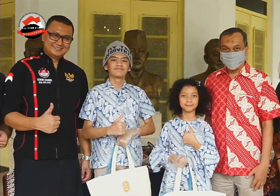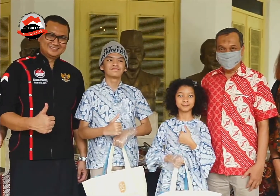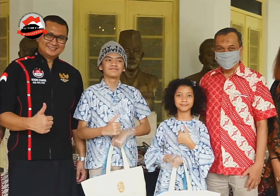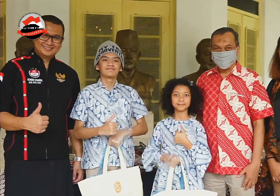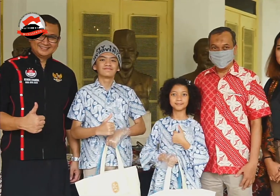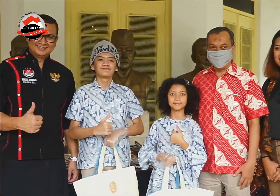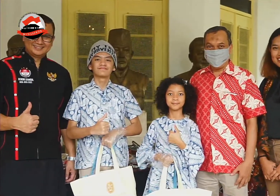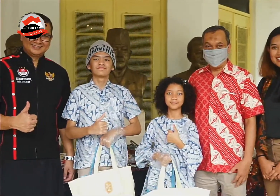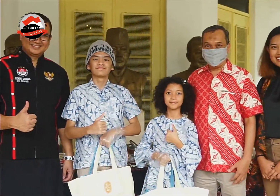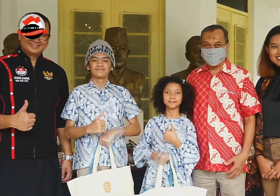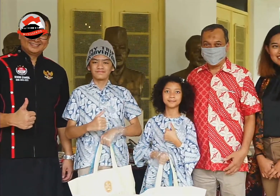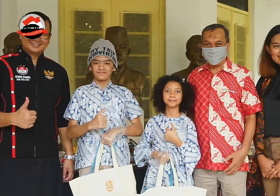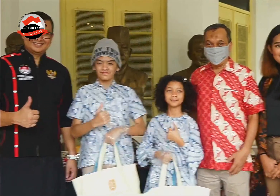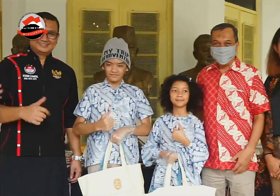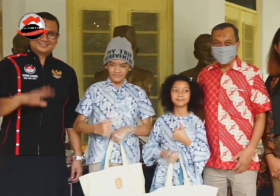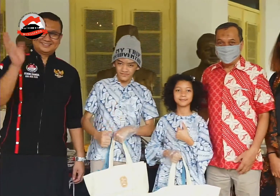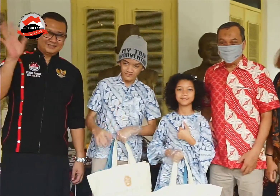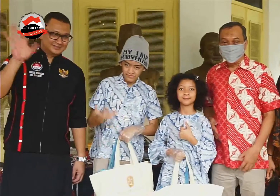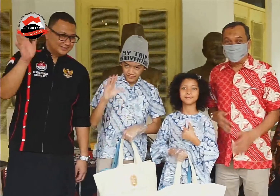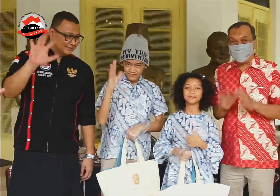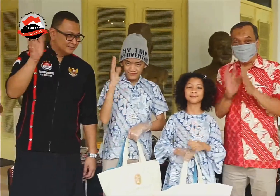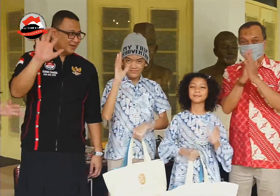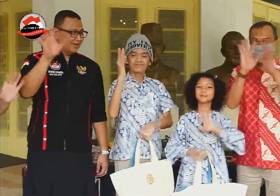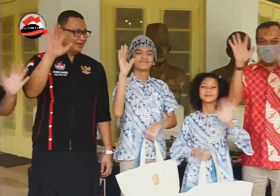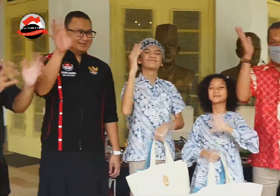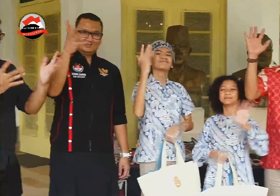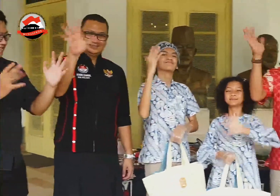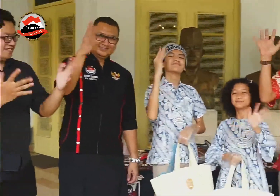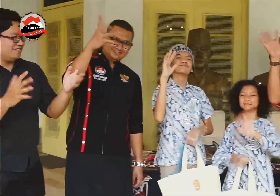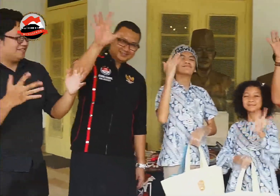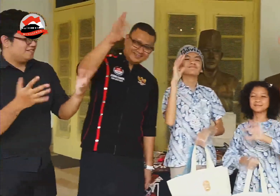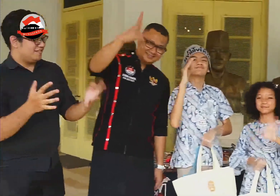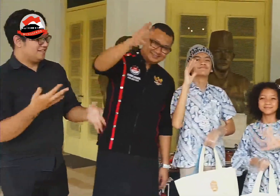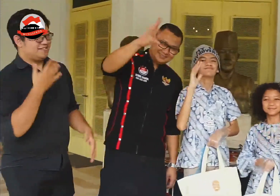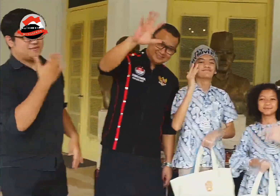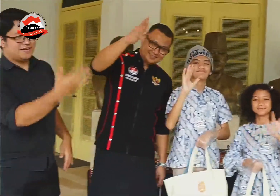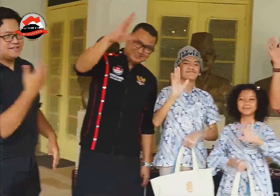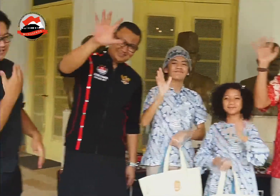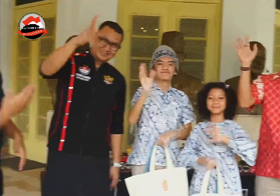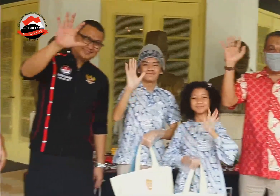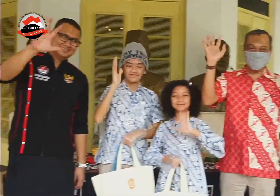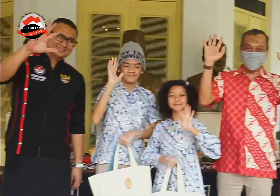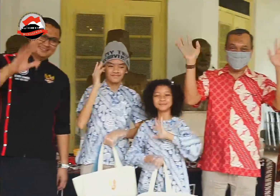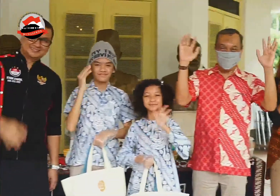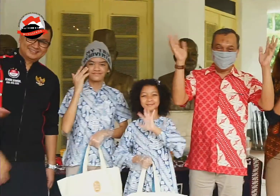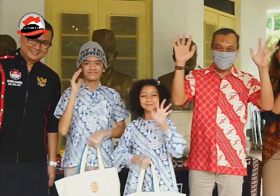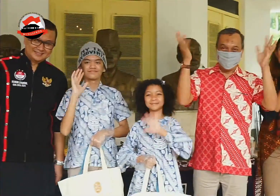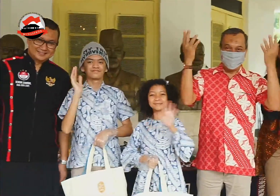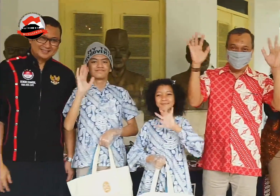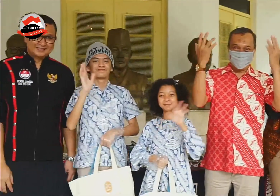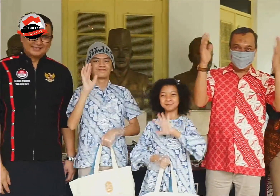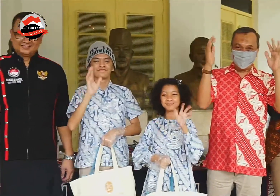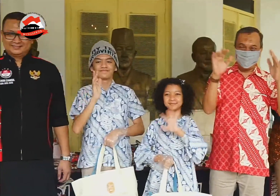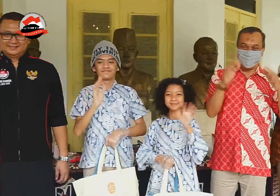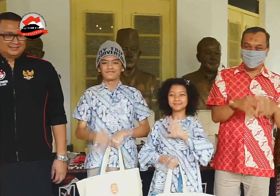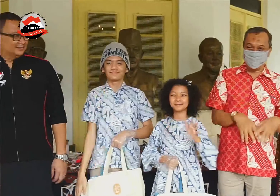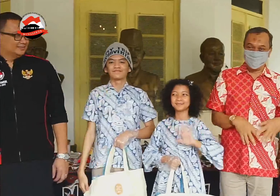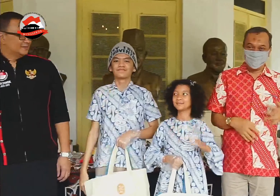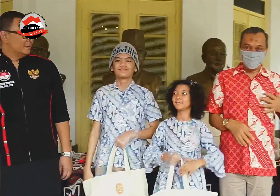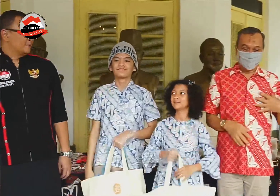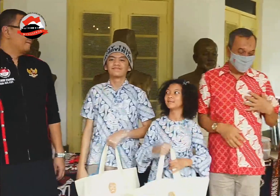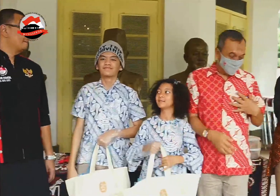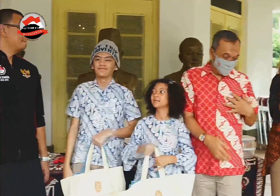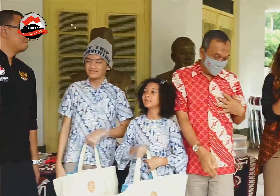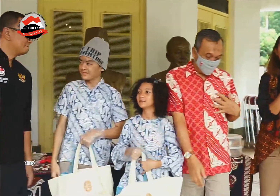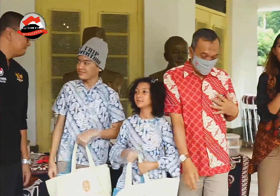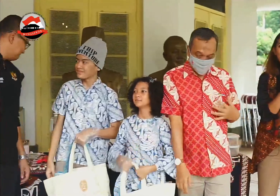Ya sudah. Sudah ya. Oke, terima kasih semuanya. Ya. Oke, kalau gitu